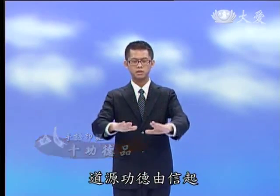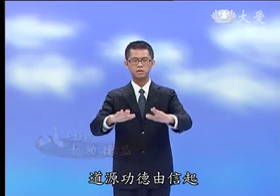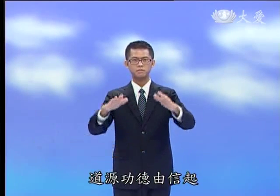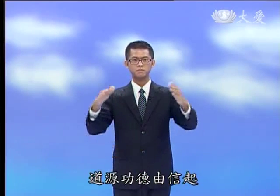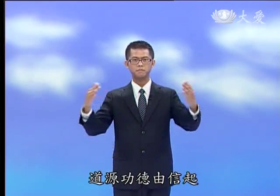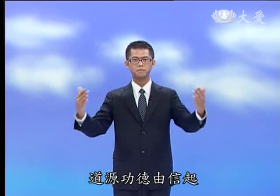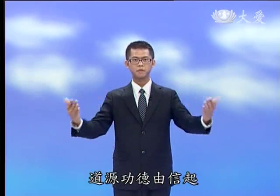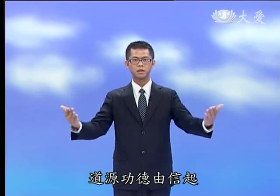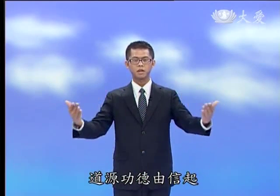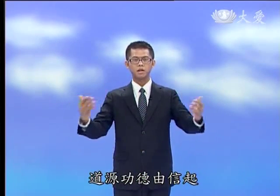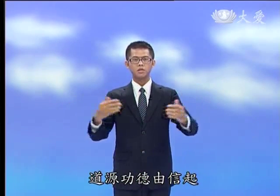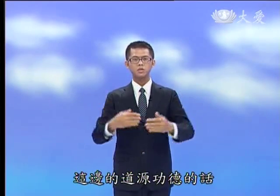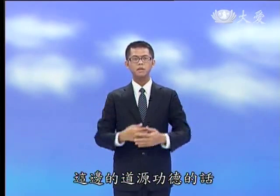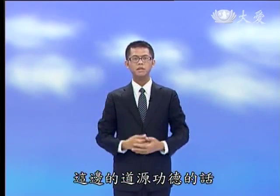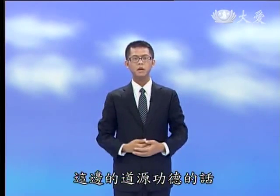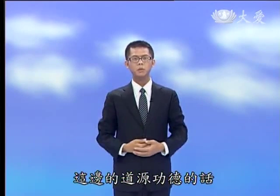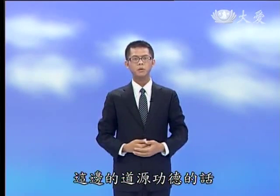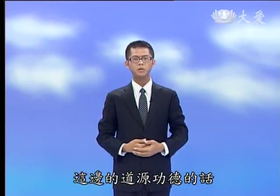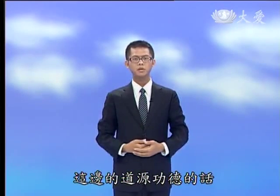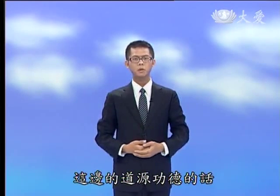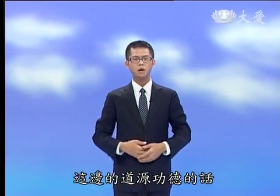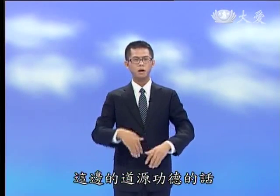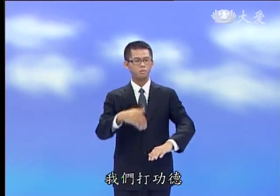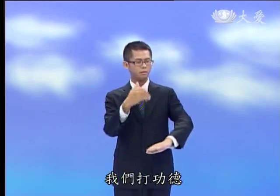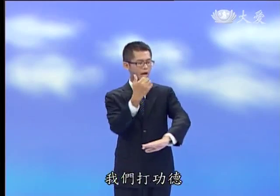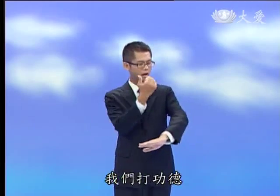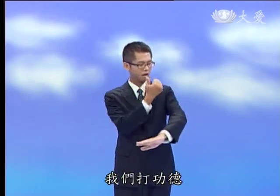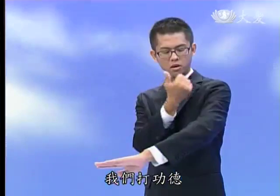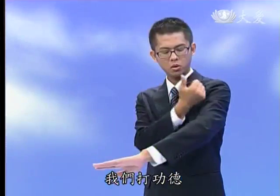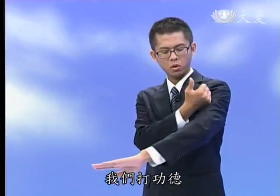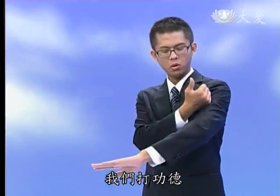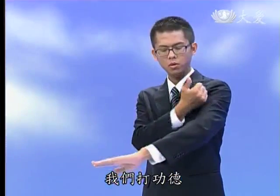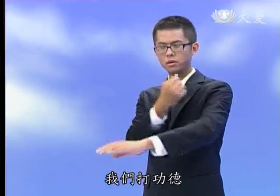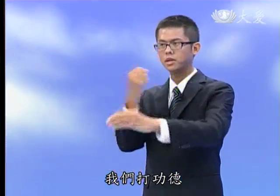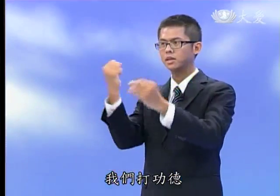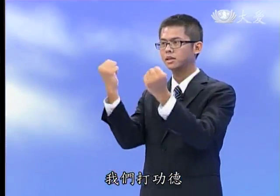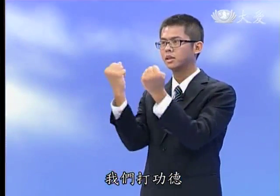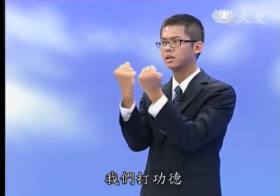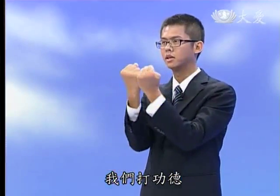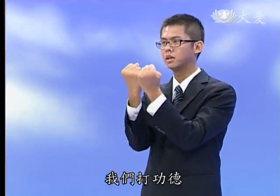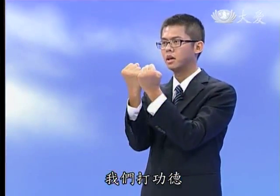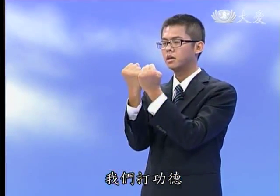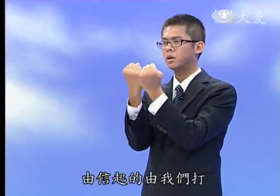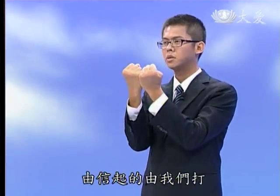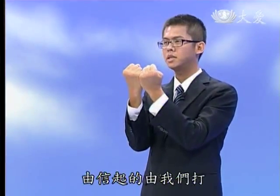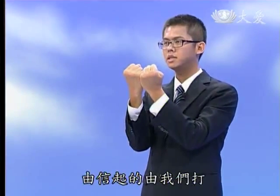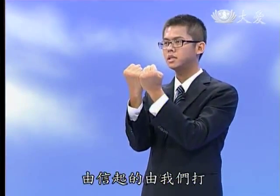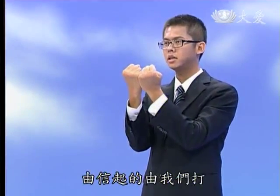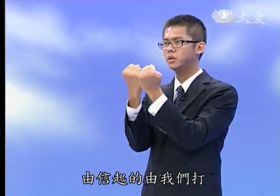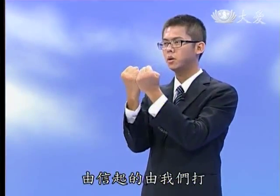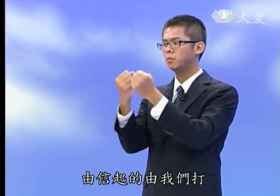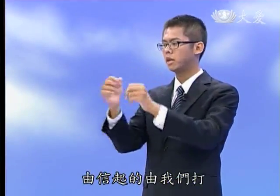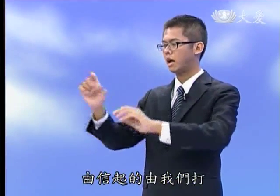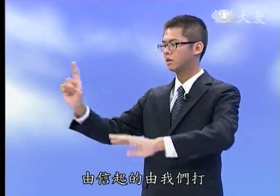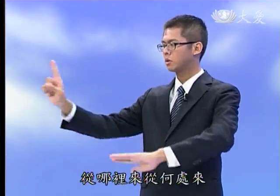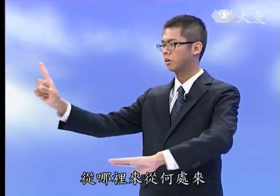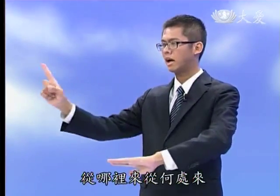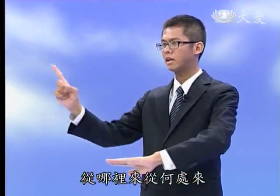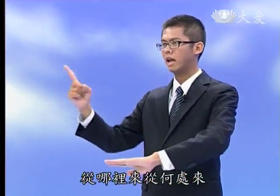起。这边的道源功德的话，我们打功德，由信起的由，我们打从哪里